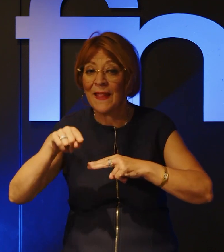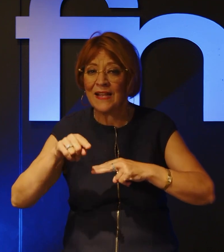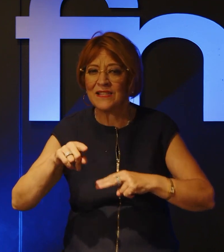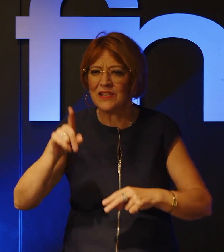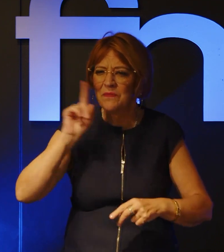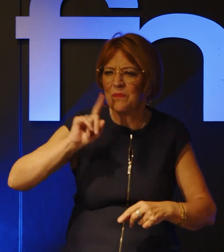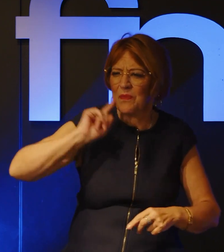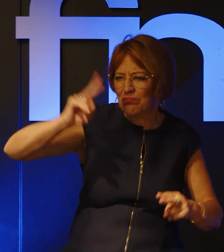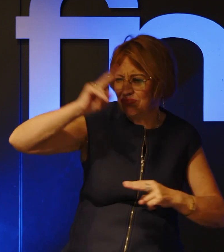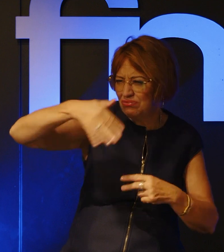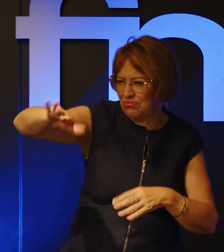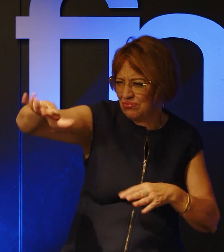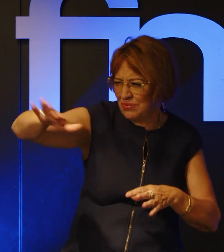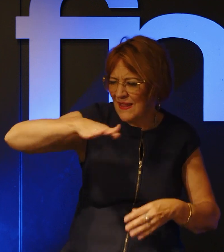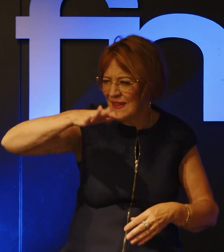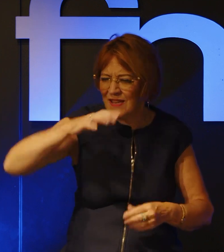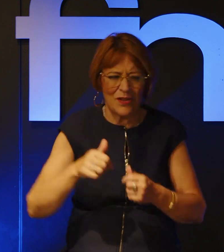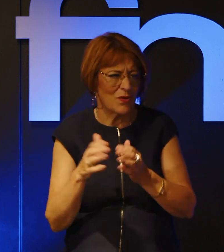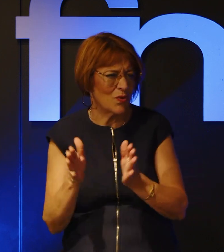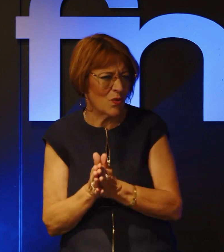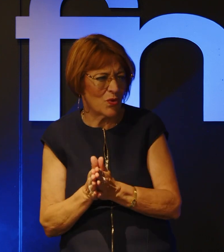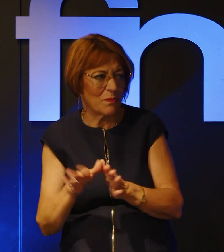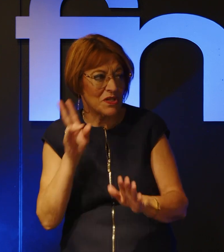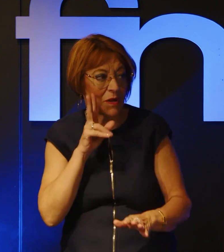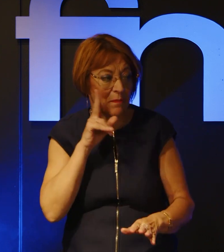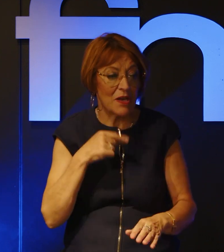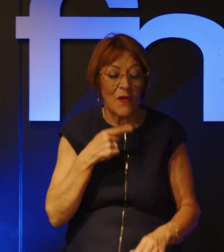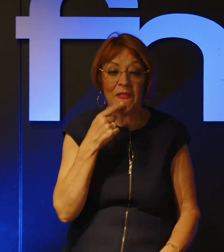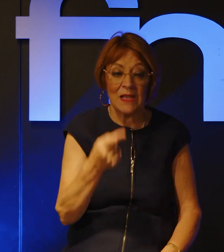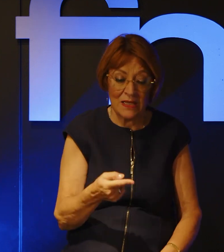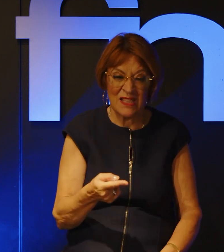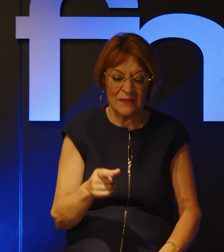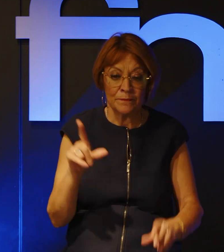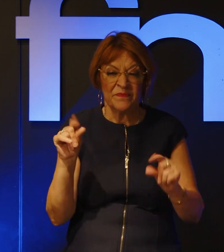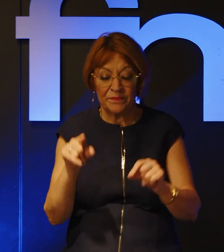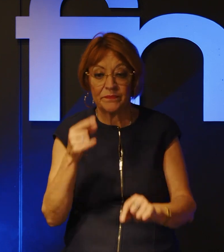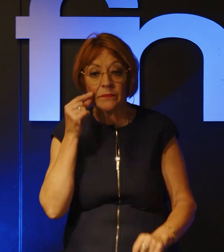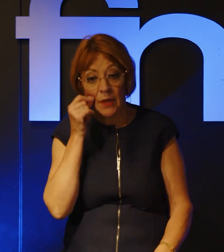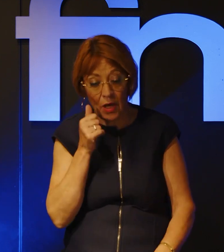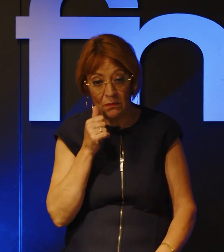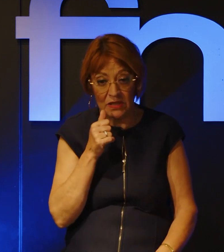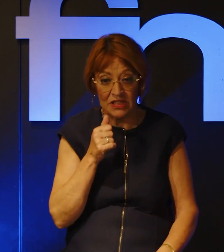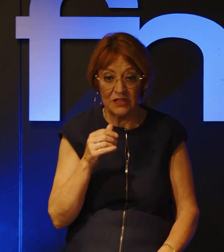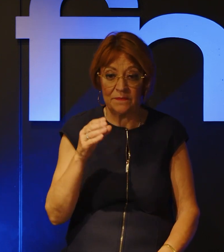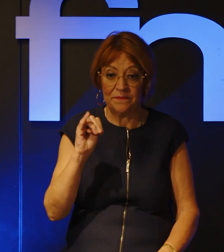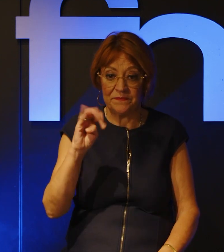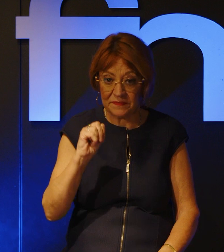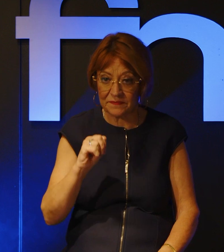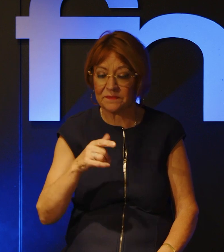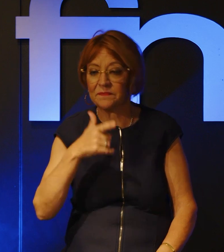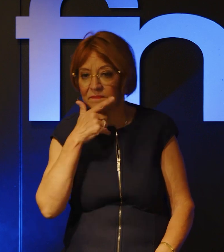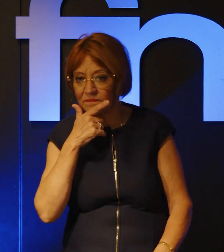feministas não é que andam aí que agora é tudo mas reparem que eu disse que também estes homens seis brancos eles também